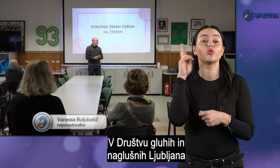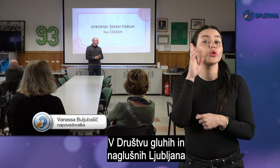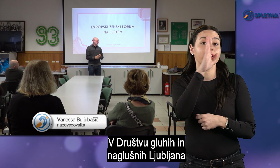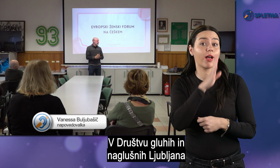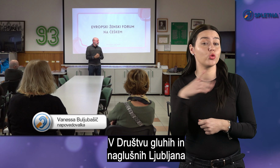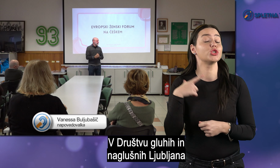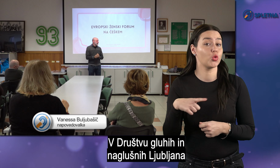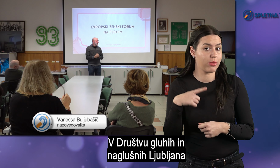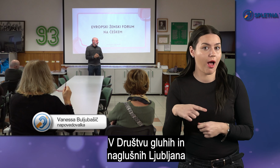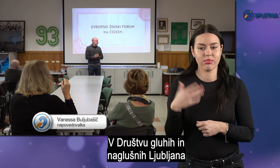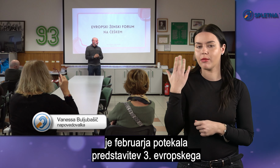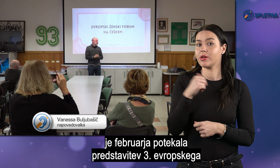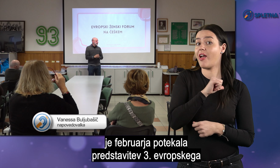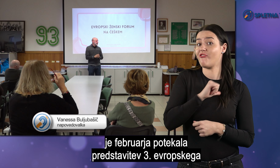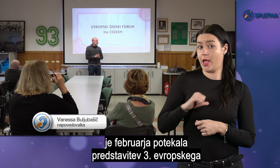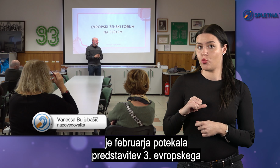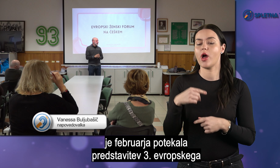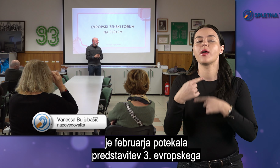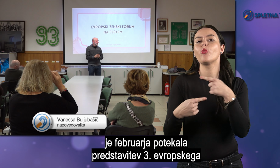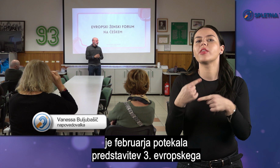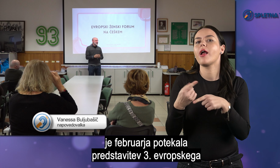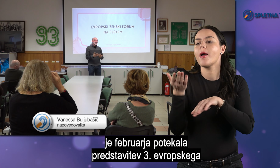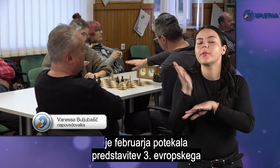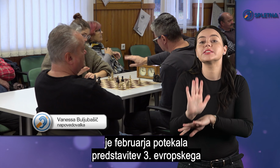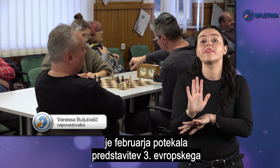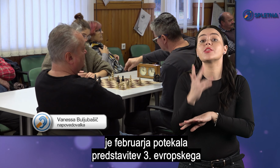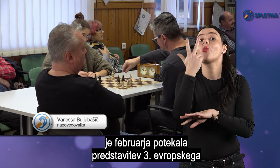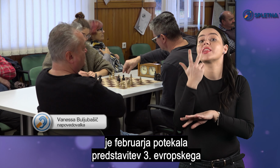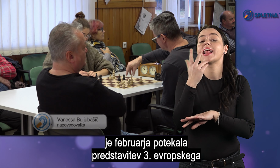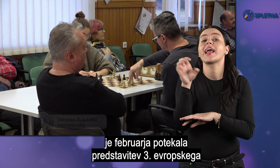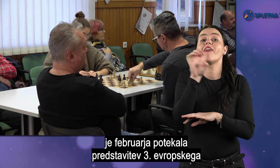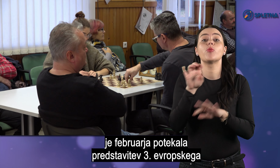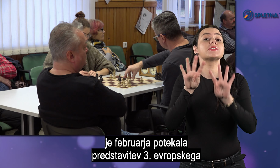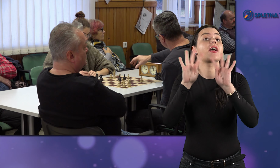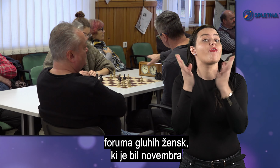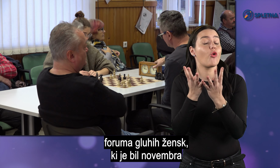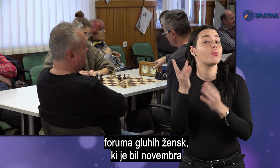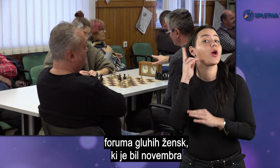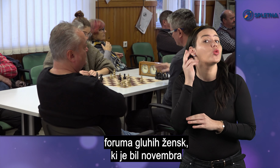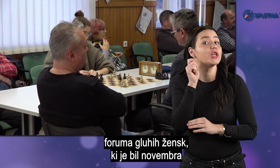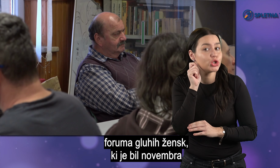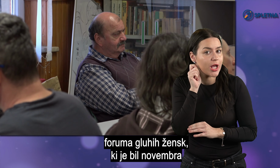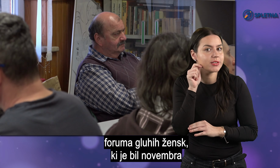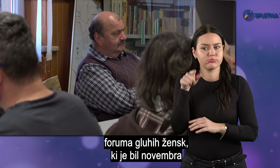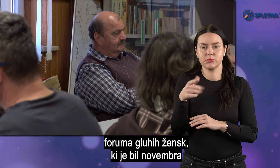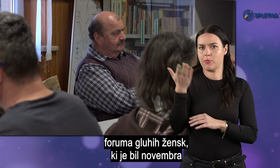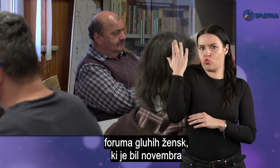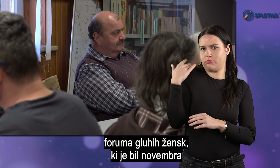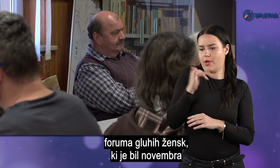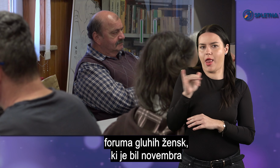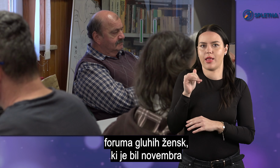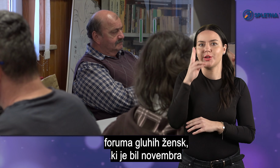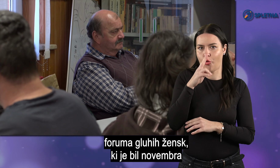Društvu gluhih in naglušnih Ljubljana je februarja potekala predstavitev tretjega Evropskega foruma gluhih žensk, ki je bil